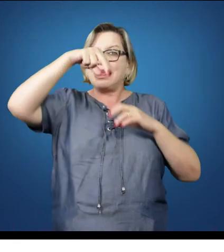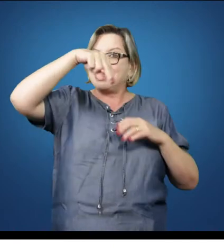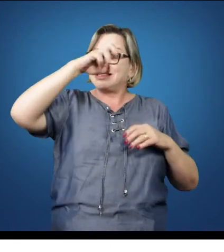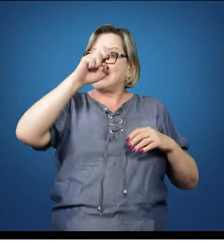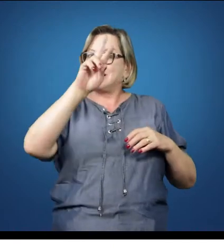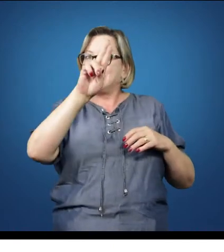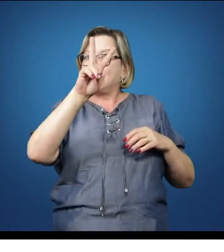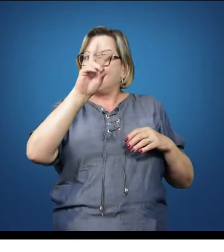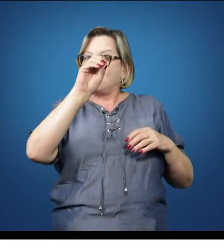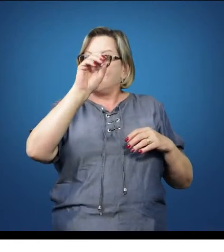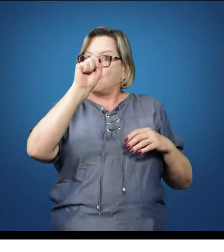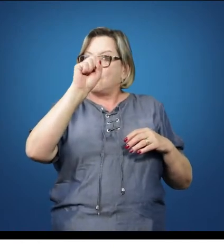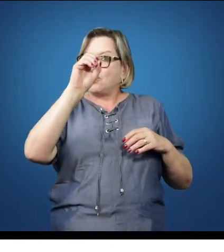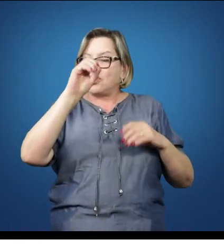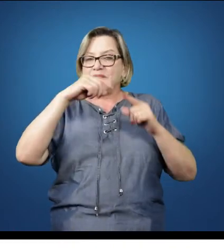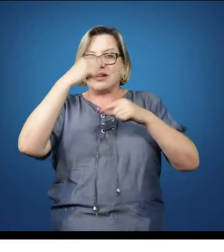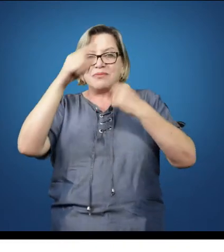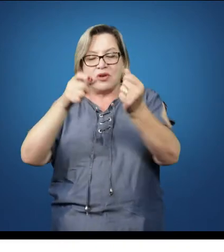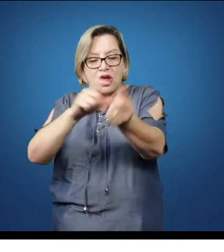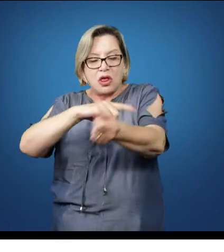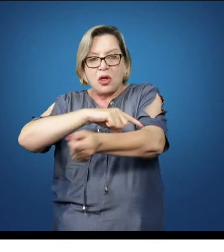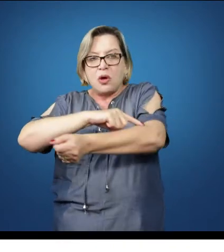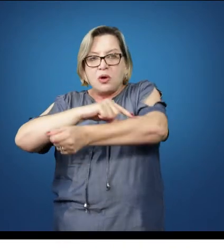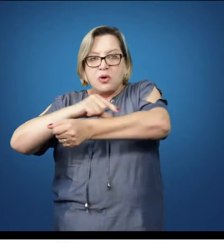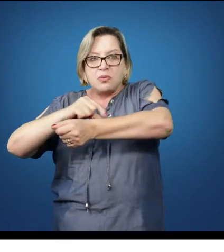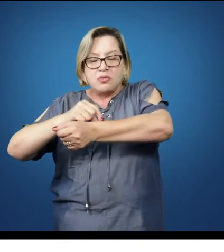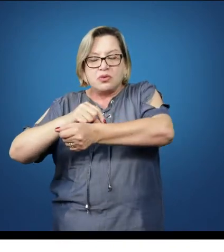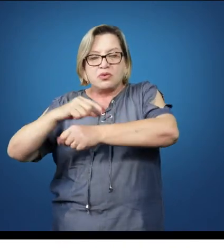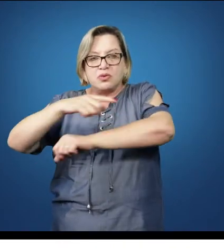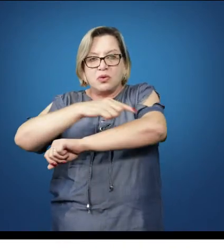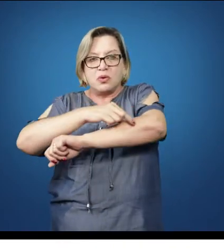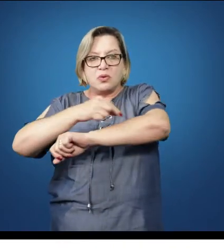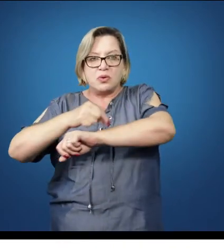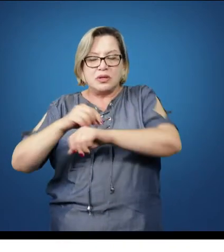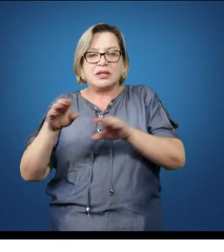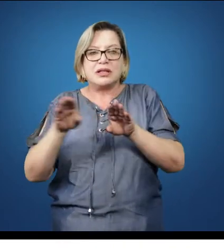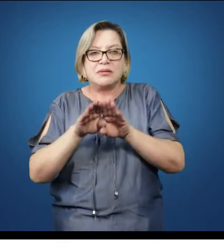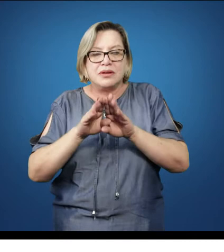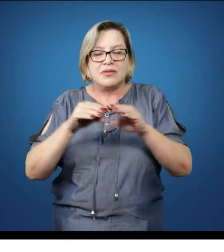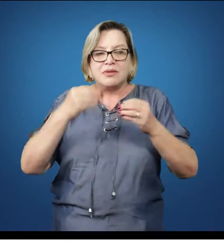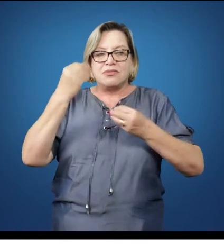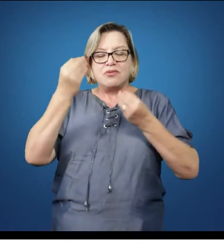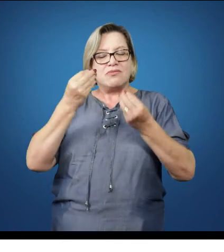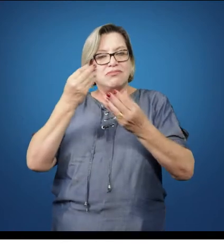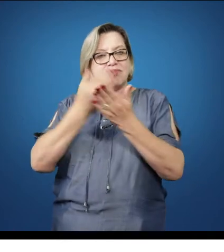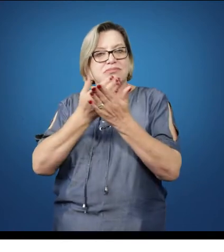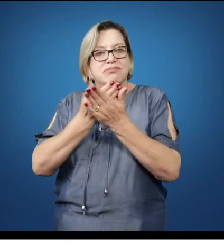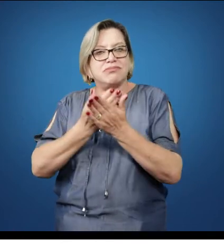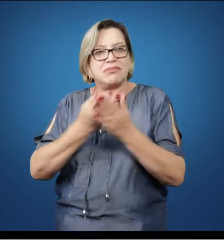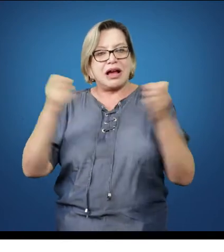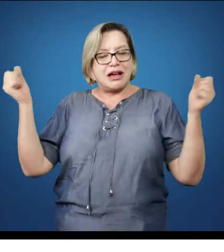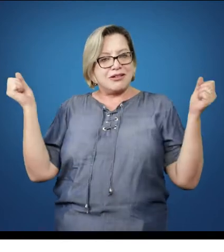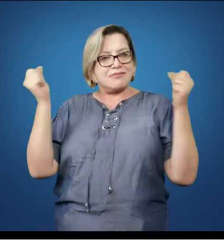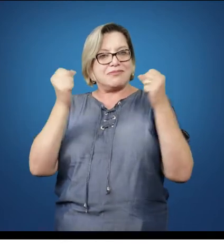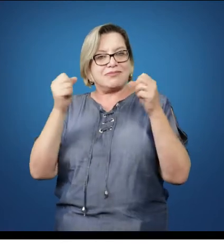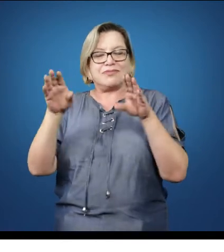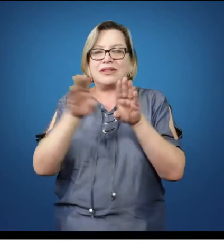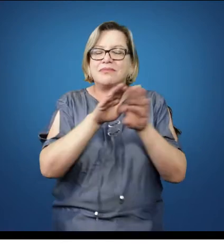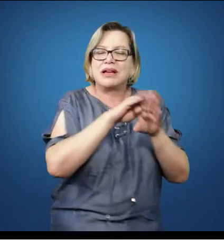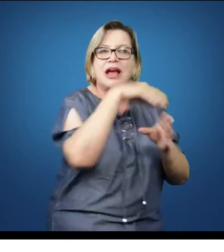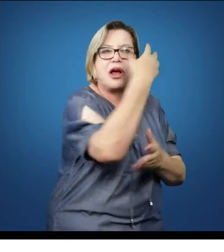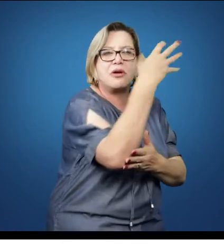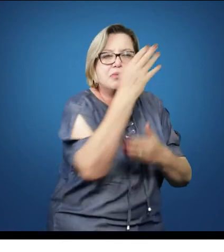muscular vamos abordar a questão do exercício e os fatores ambientais nessa unidade vocês vão elaborar